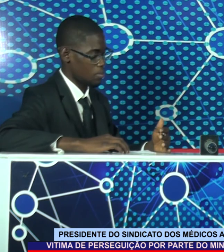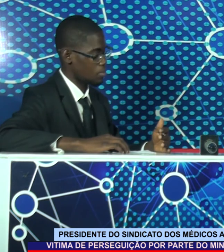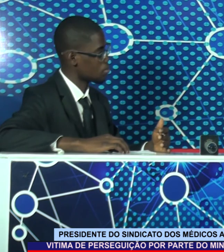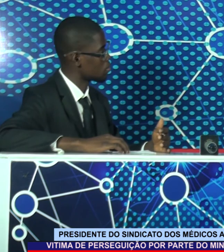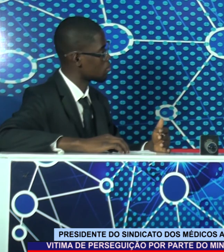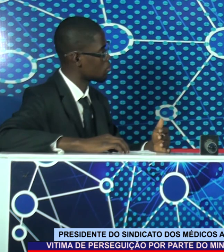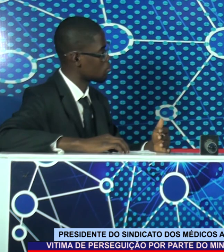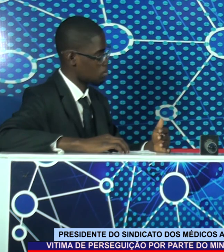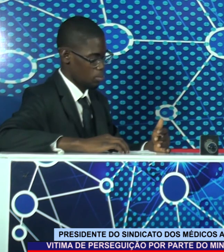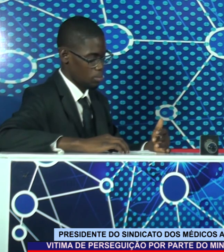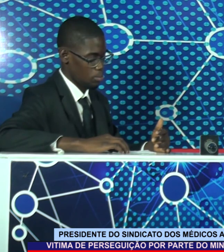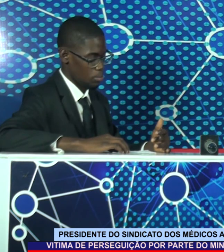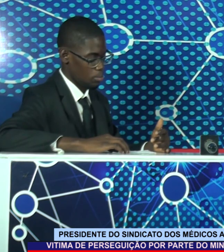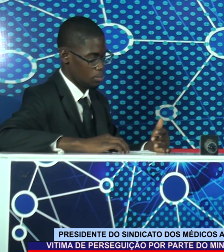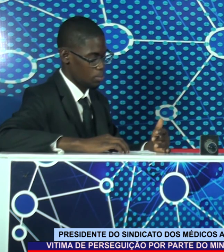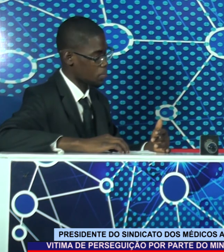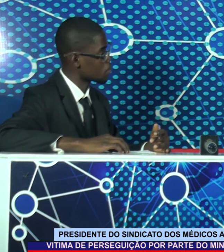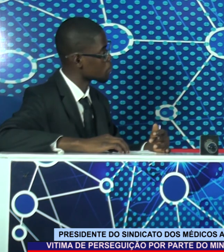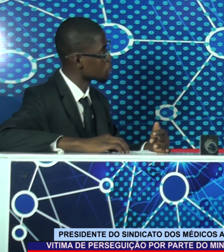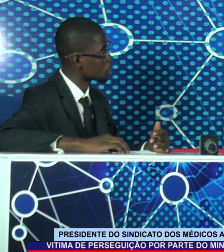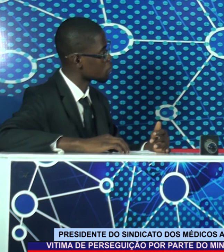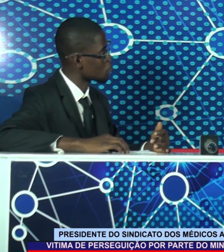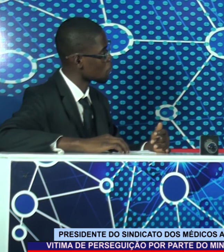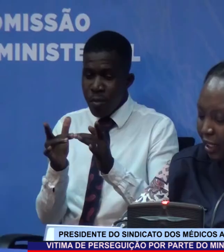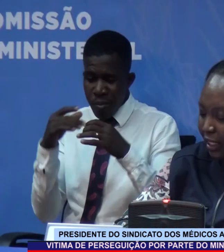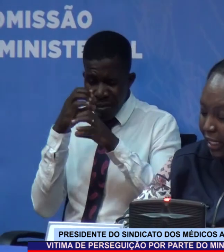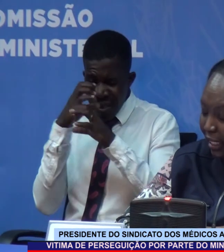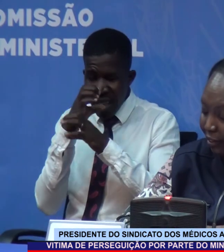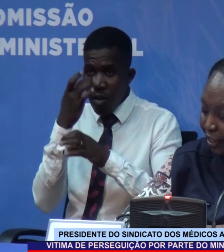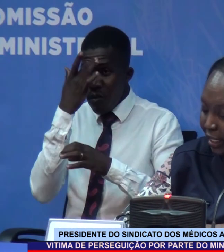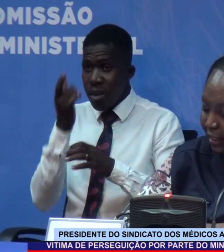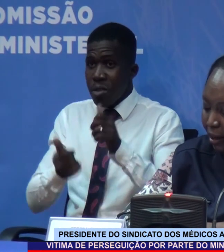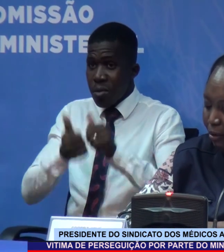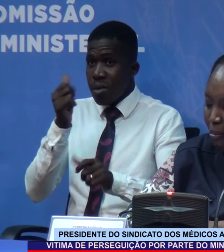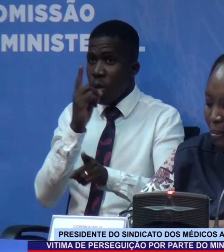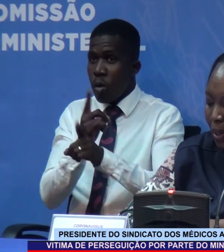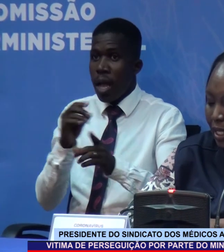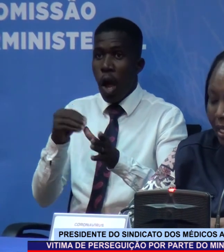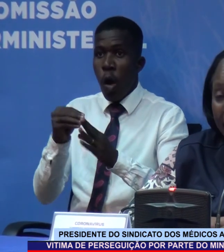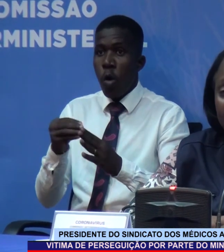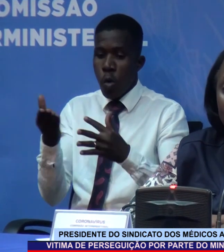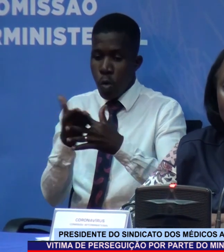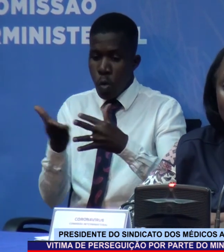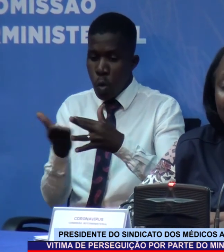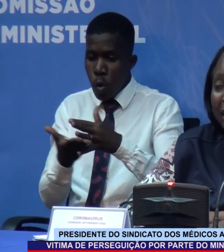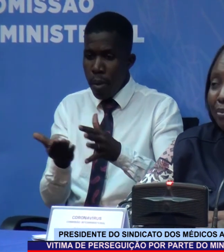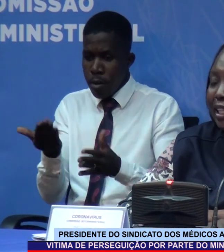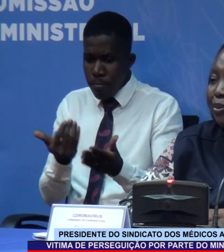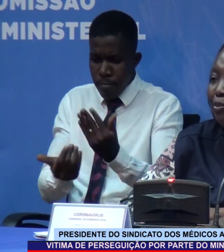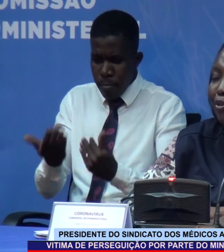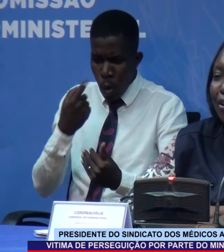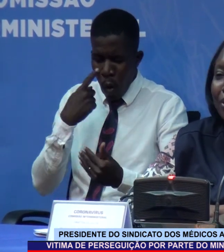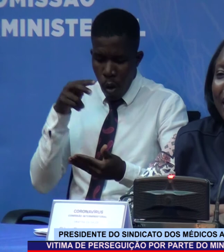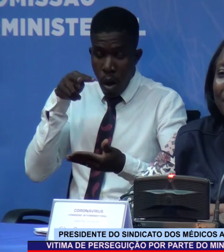órgão regulador da saúde no país. Portanto, agora, não basta só dizer que está a ser perseguido, porque continuamos na